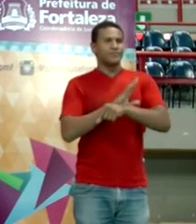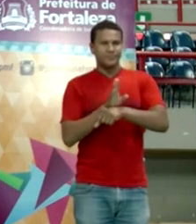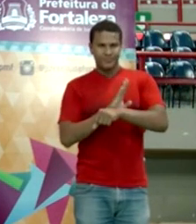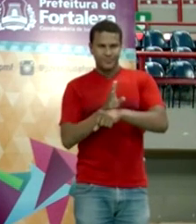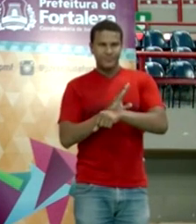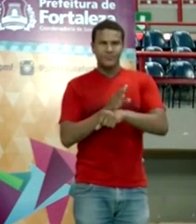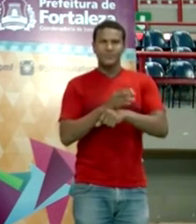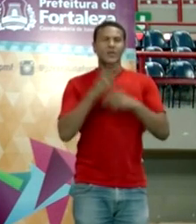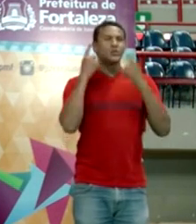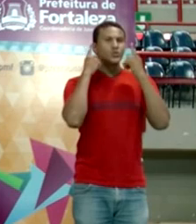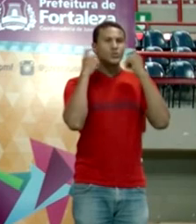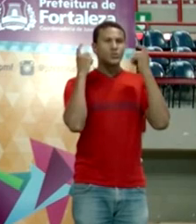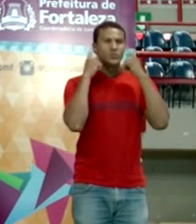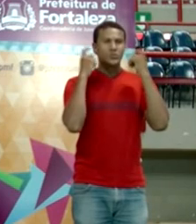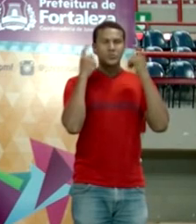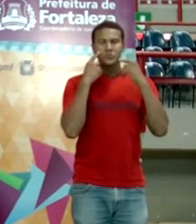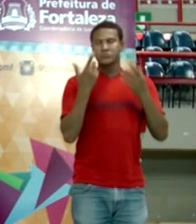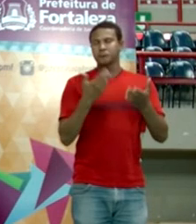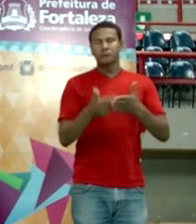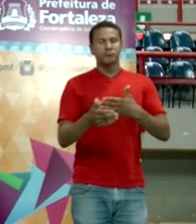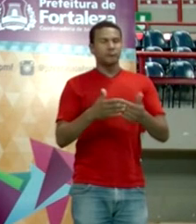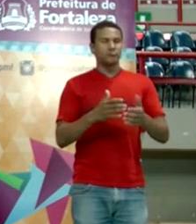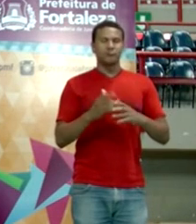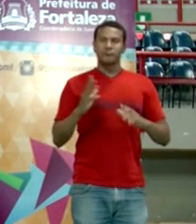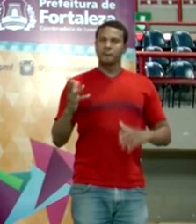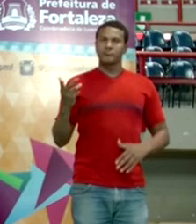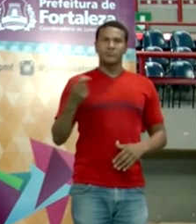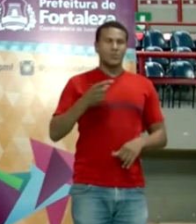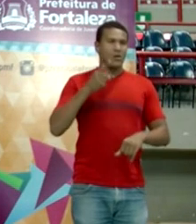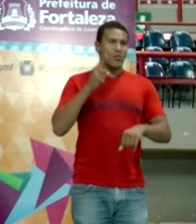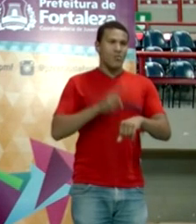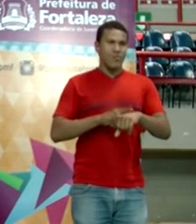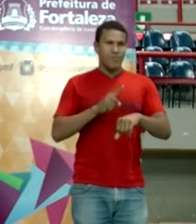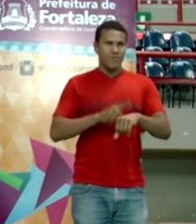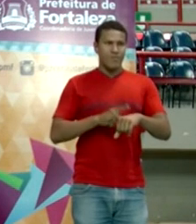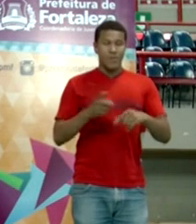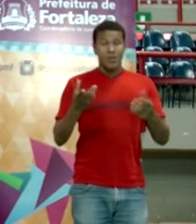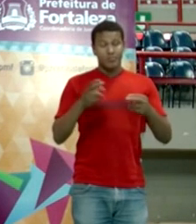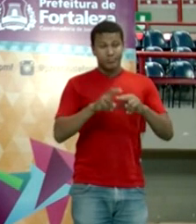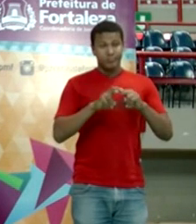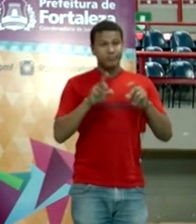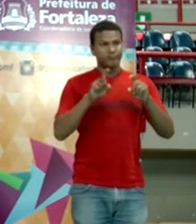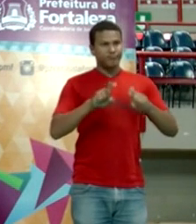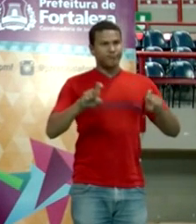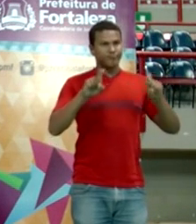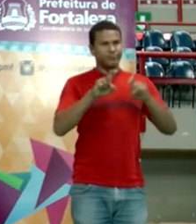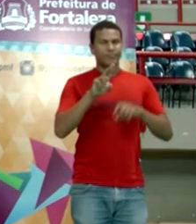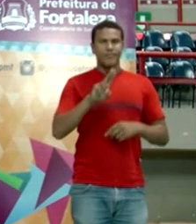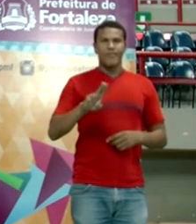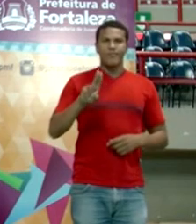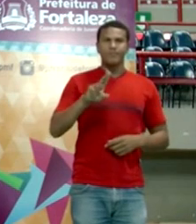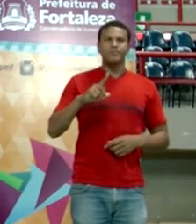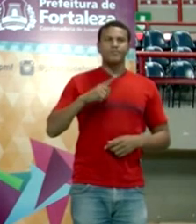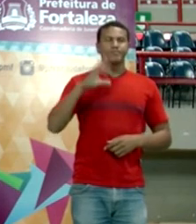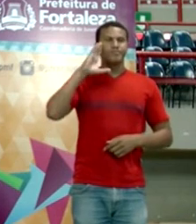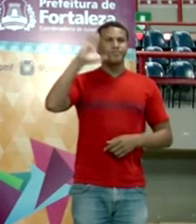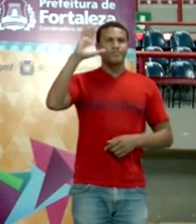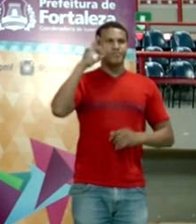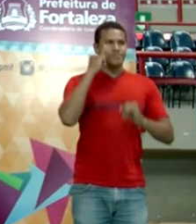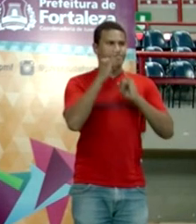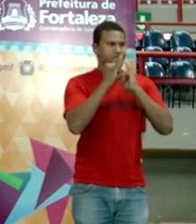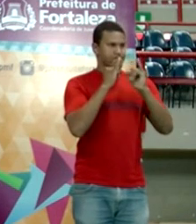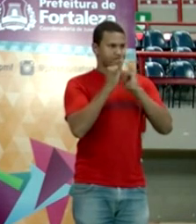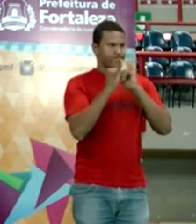sons instantaneamente. Para isso, usamos o computador e principalmente a